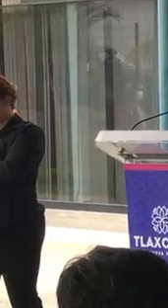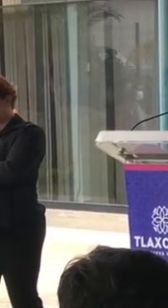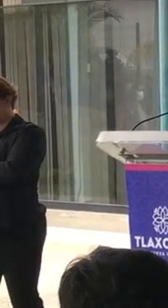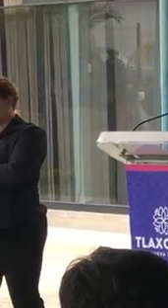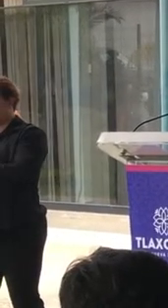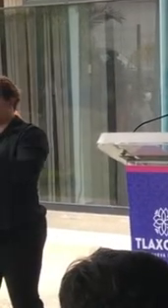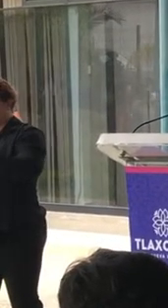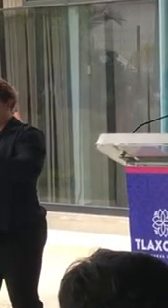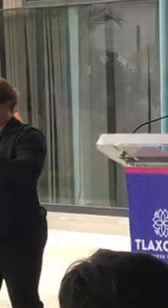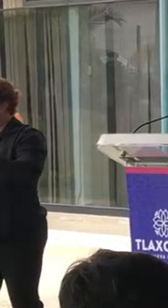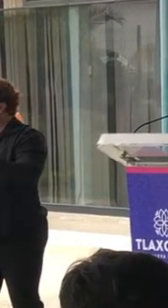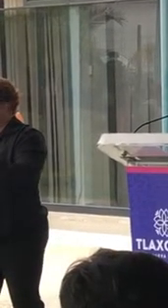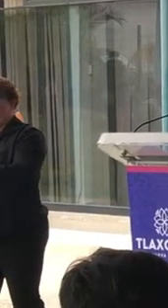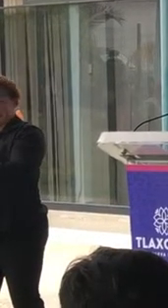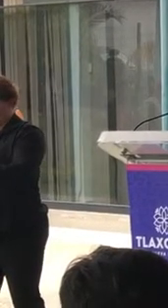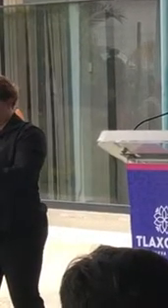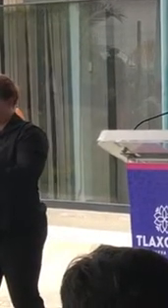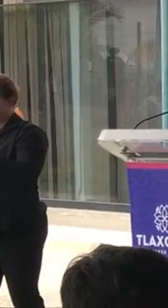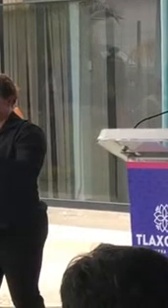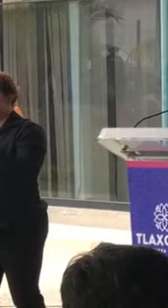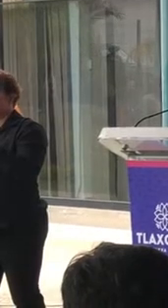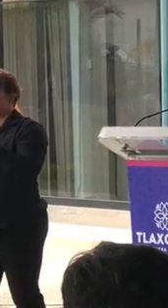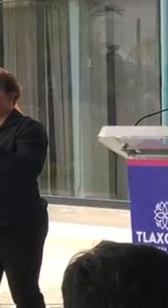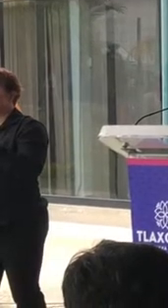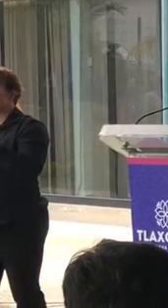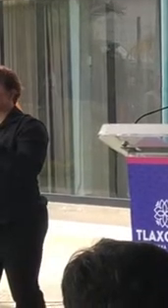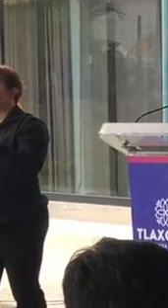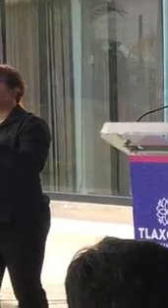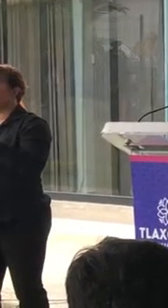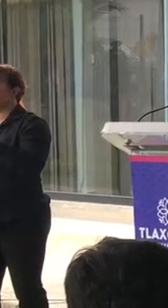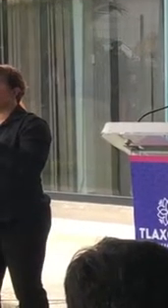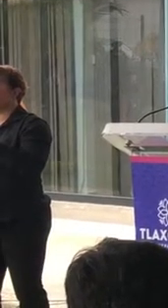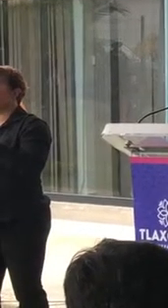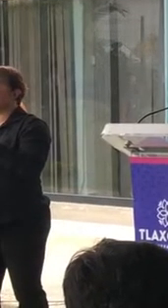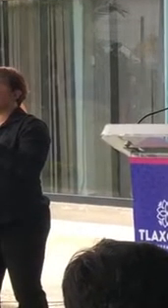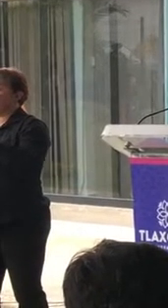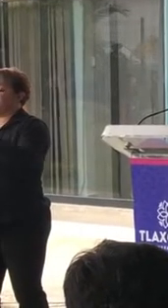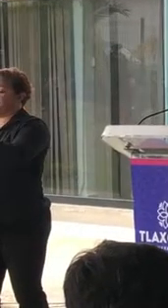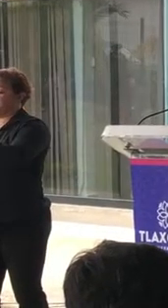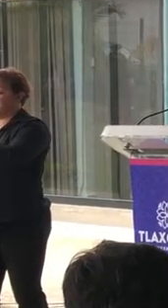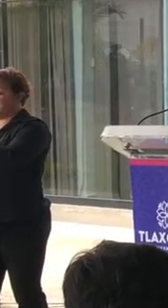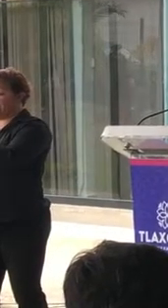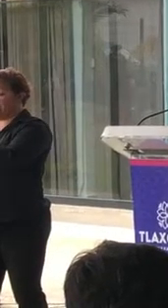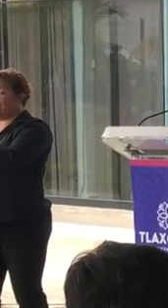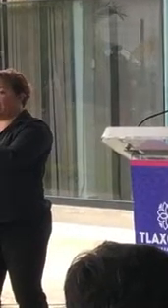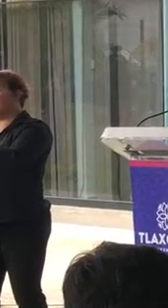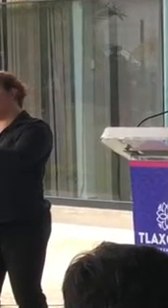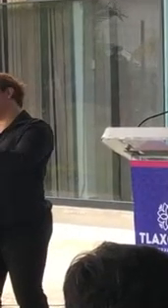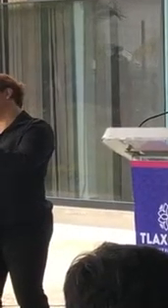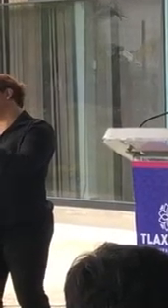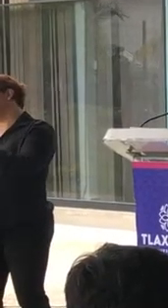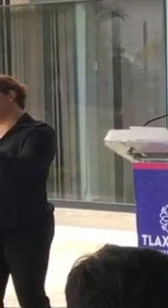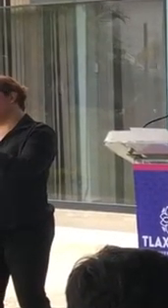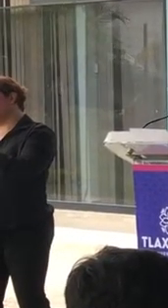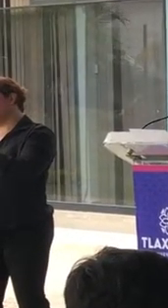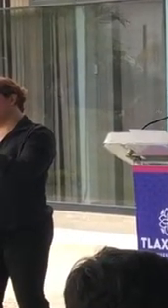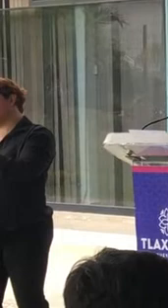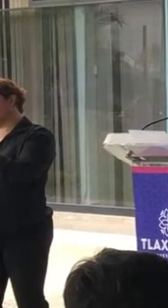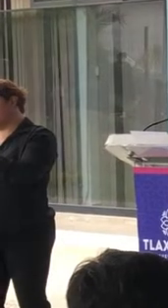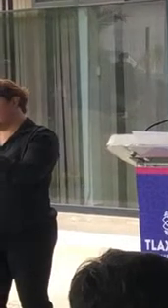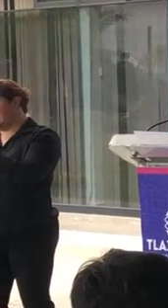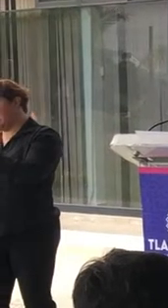en nuestro país segunda es la información interna de la placa su densidad que aunque produce